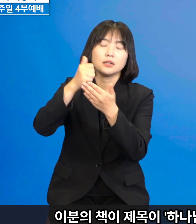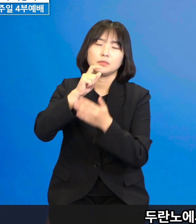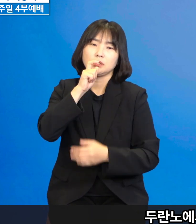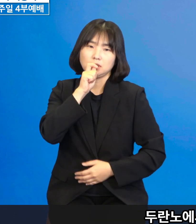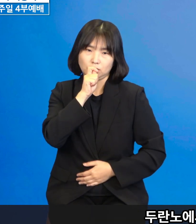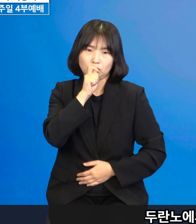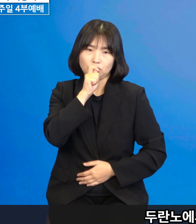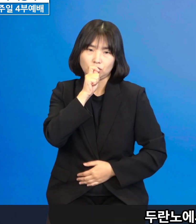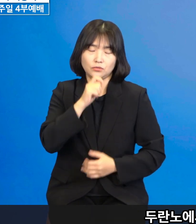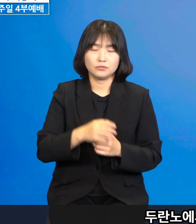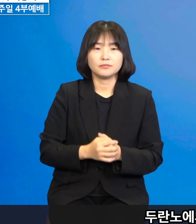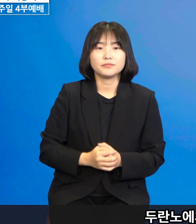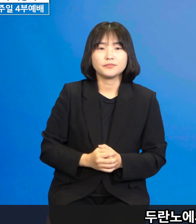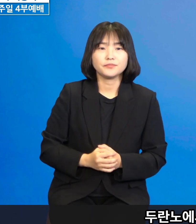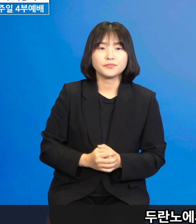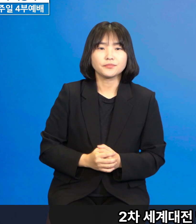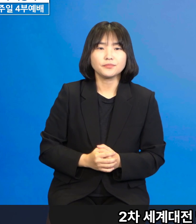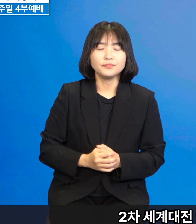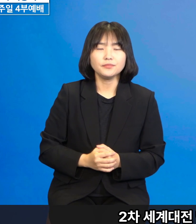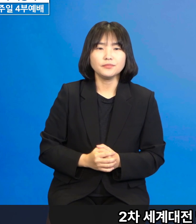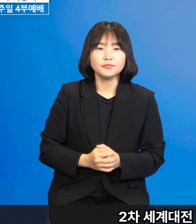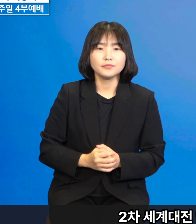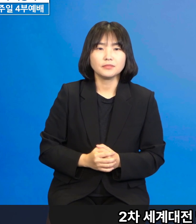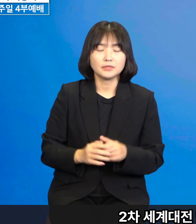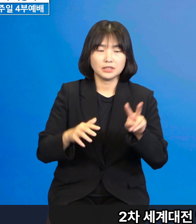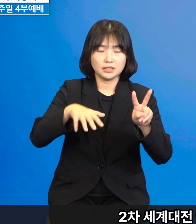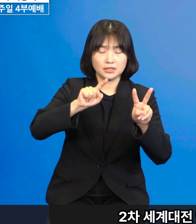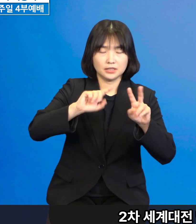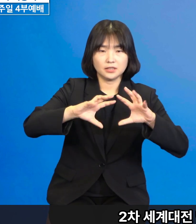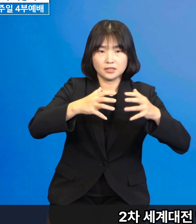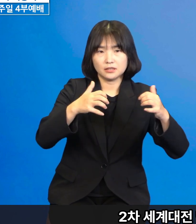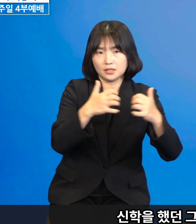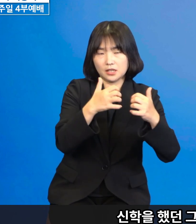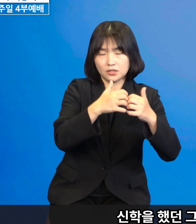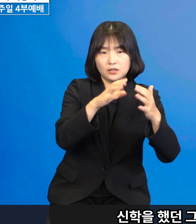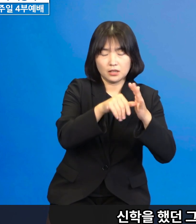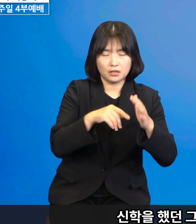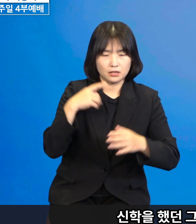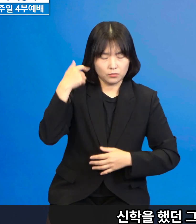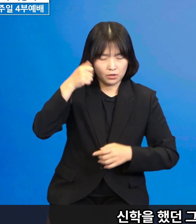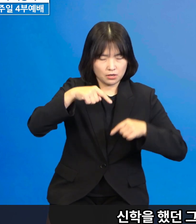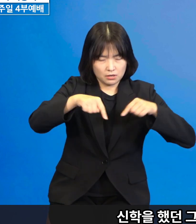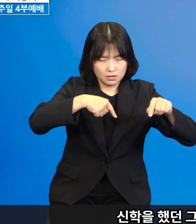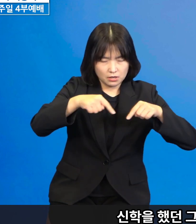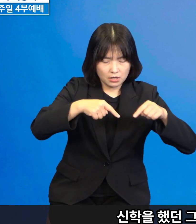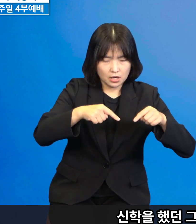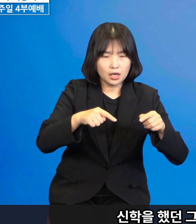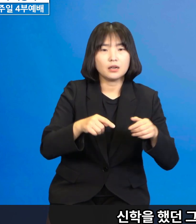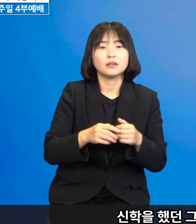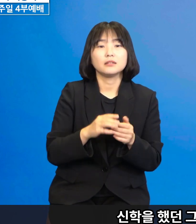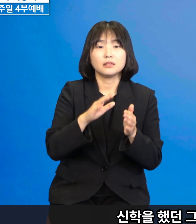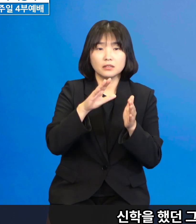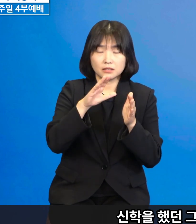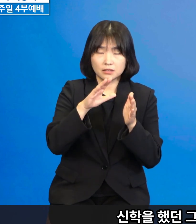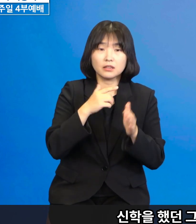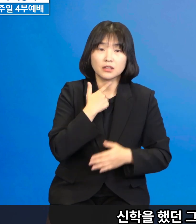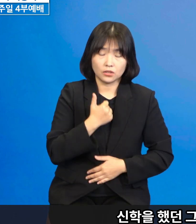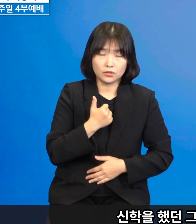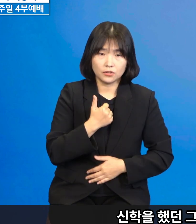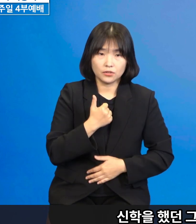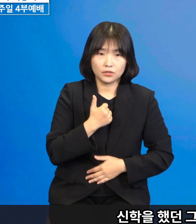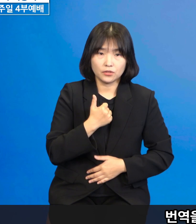하는 책입니다. 두란노에서 나온 것인데 2차 세계대전 당시에 목회를 하며 신학을 했던 그분이